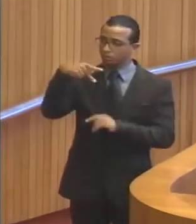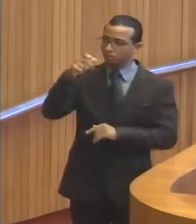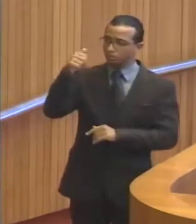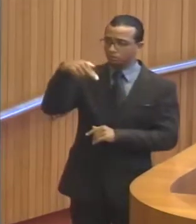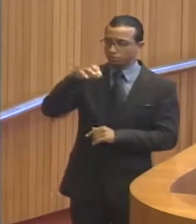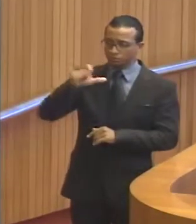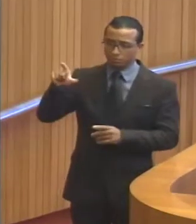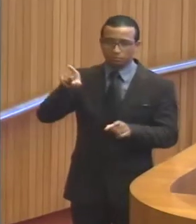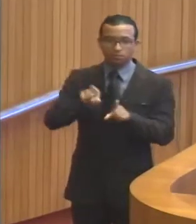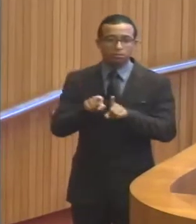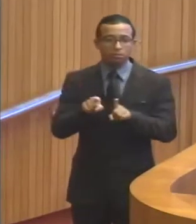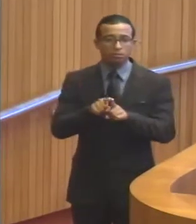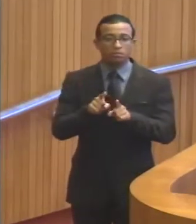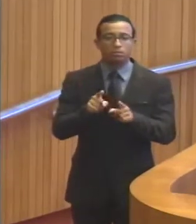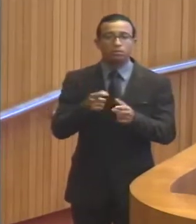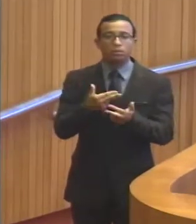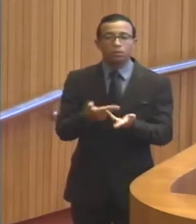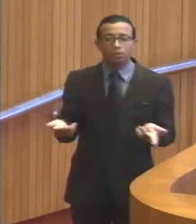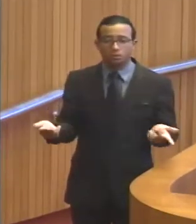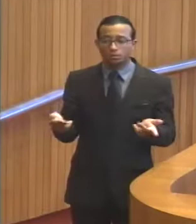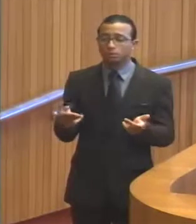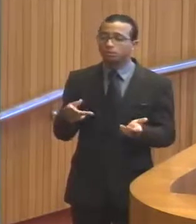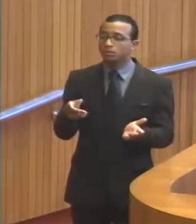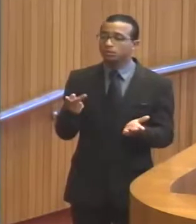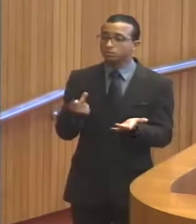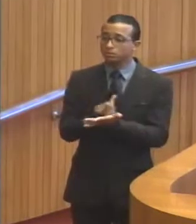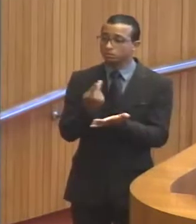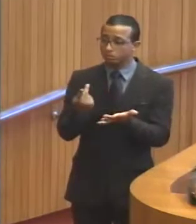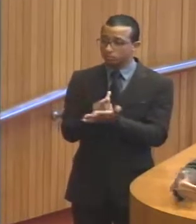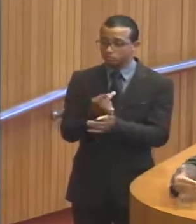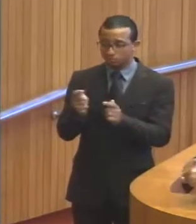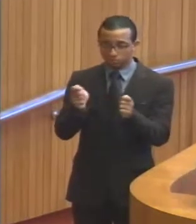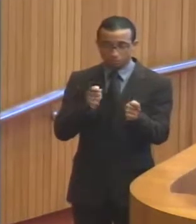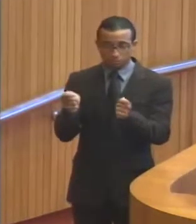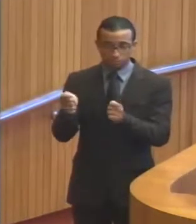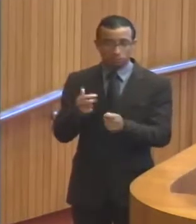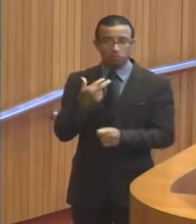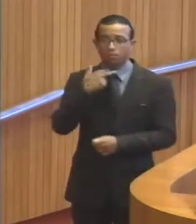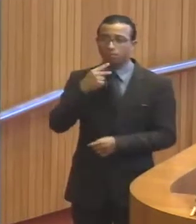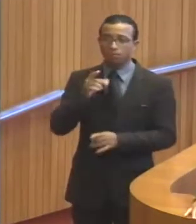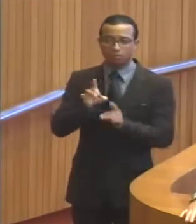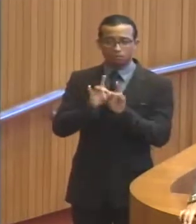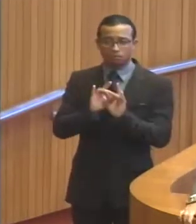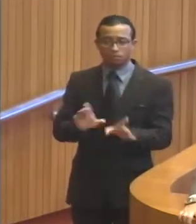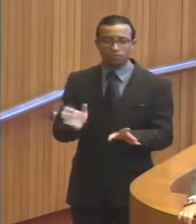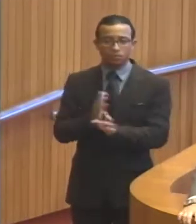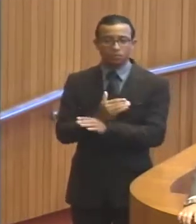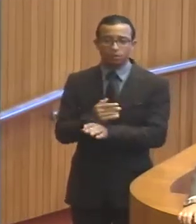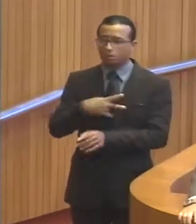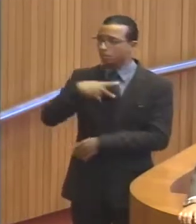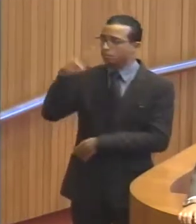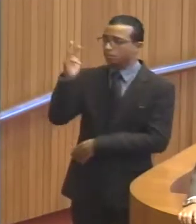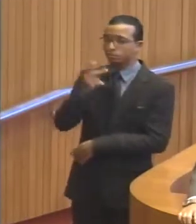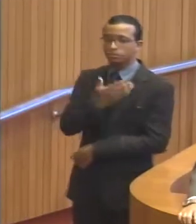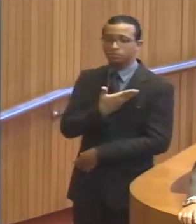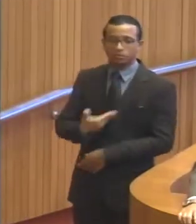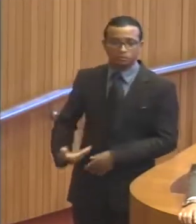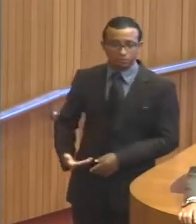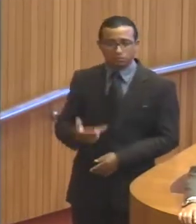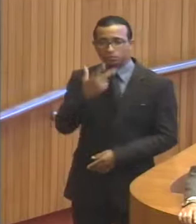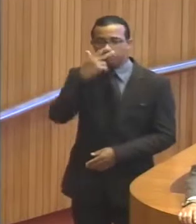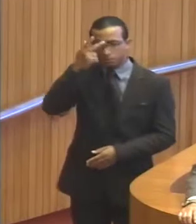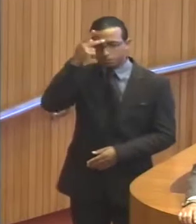também atos de improbidade administrativa. Nós não podemos deixar que o governo seja tratado como patrimônio